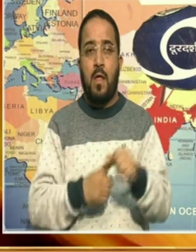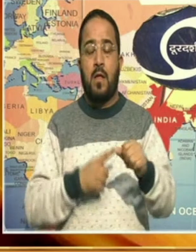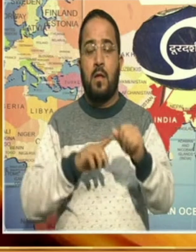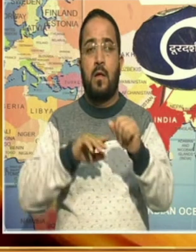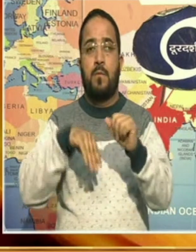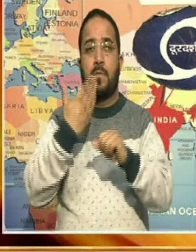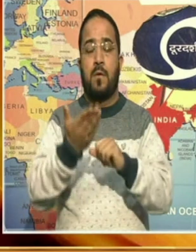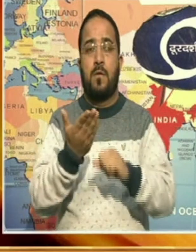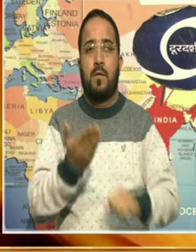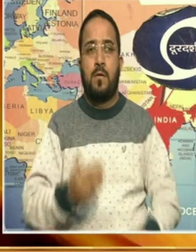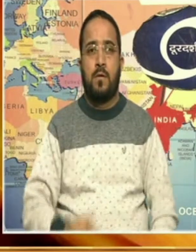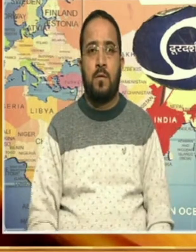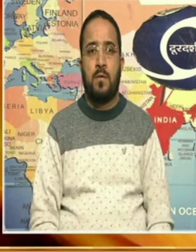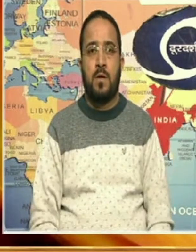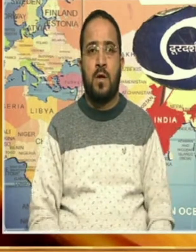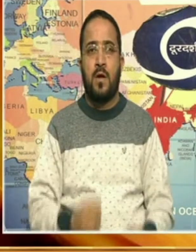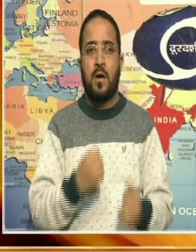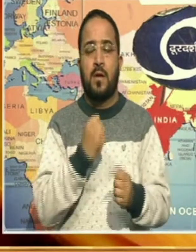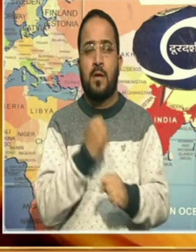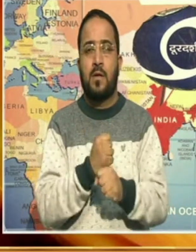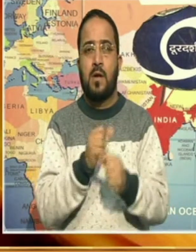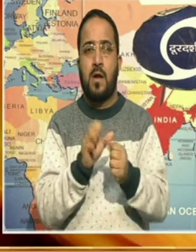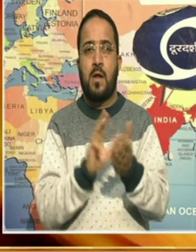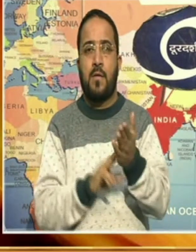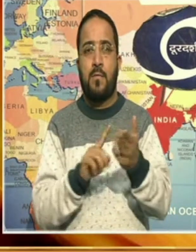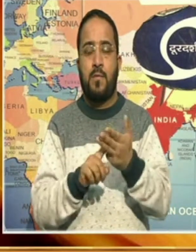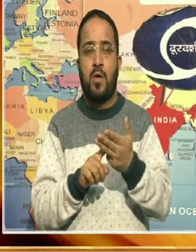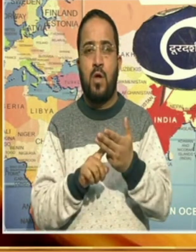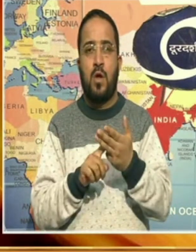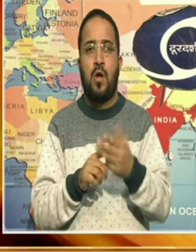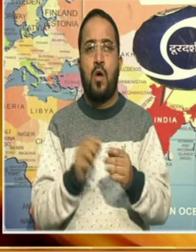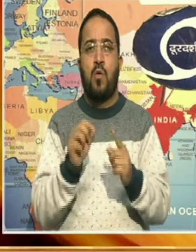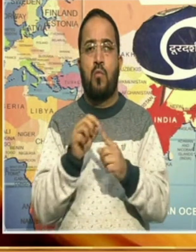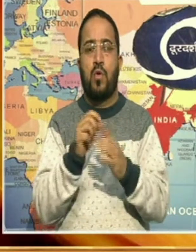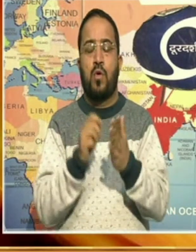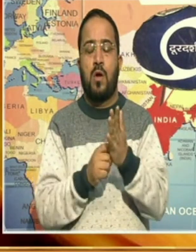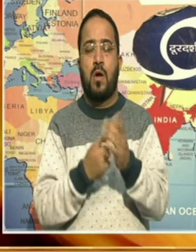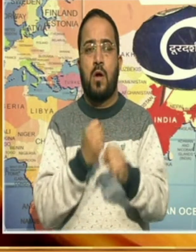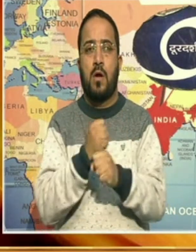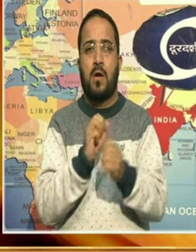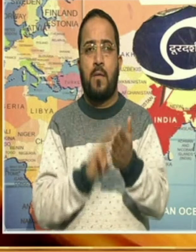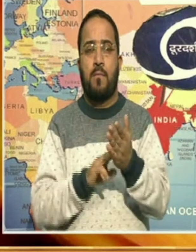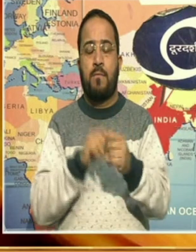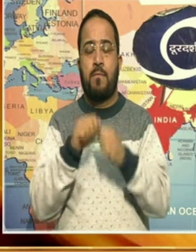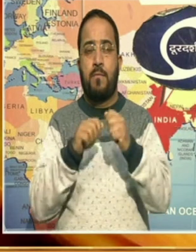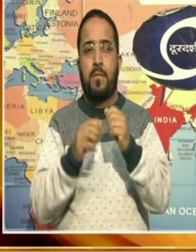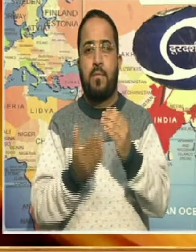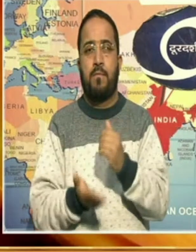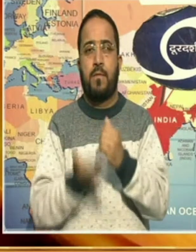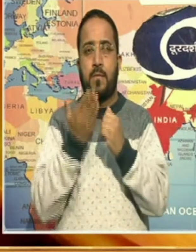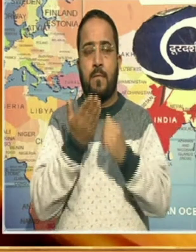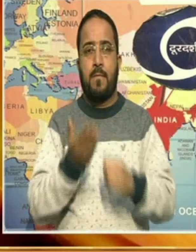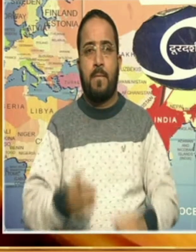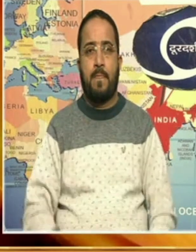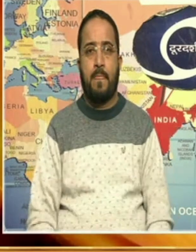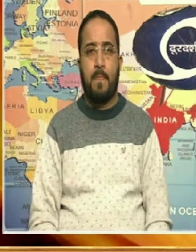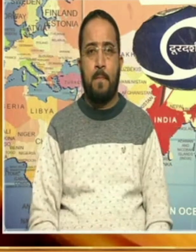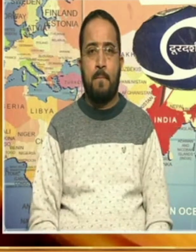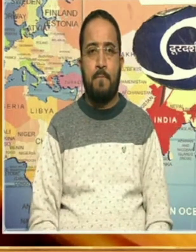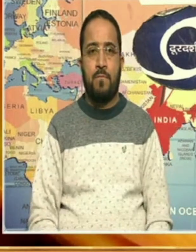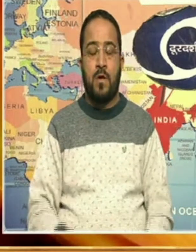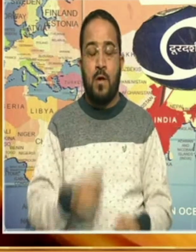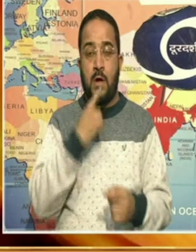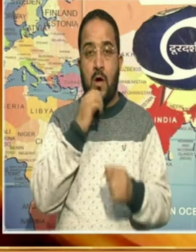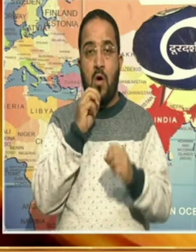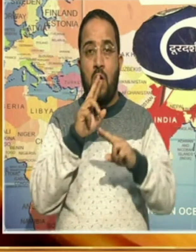گرام پانچائت ڈیولپمنٹ پروگرام کے حوالے سے تیاریوں کا